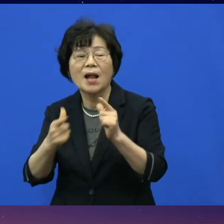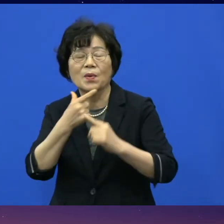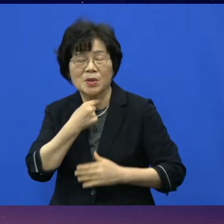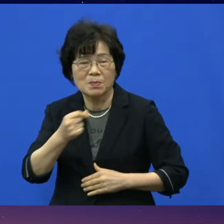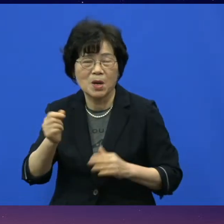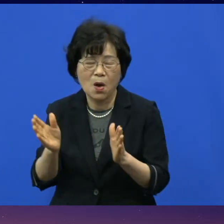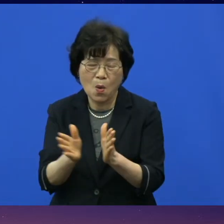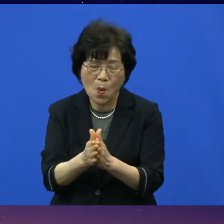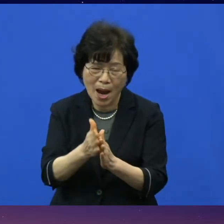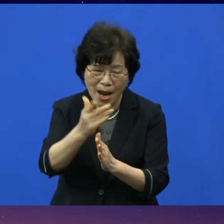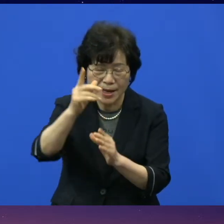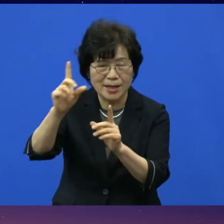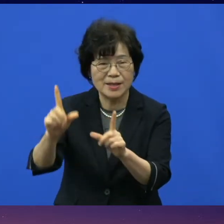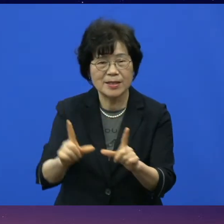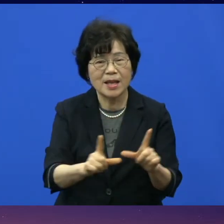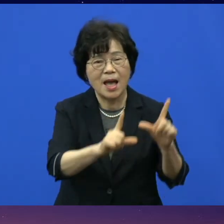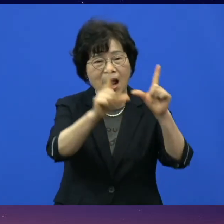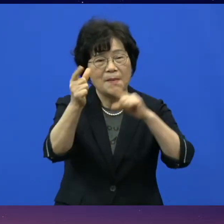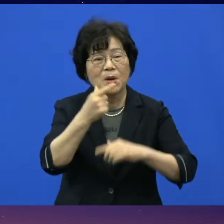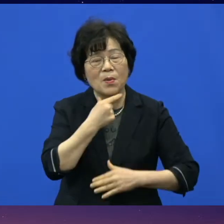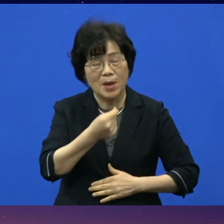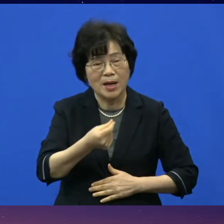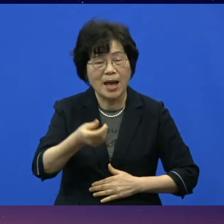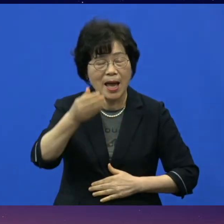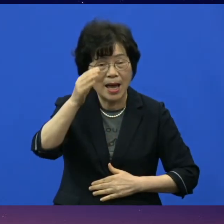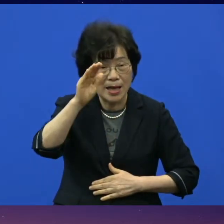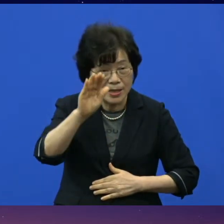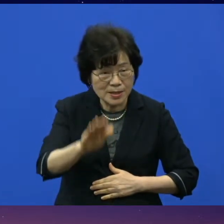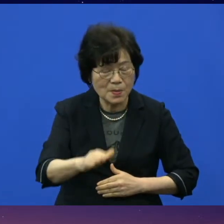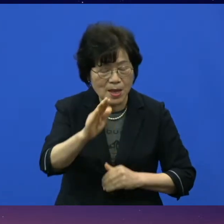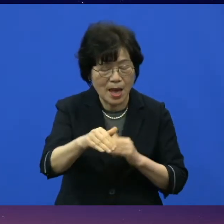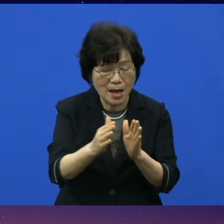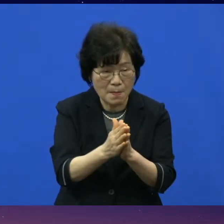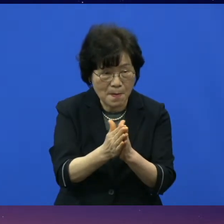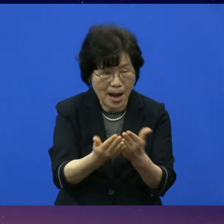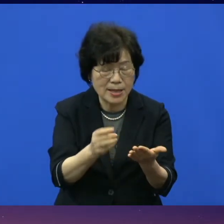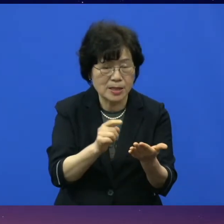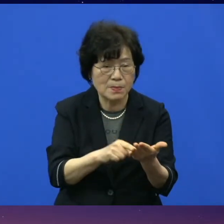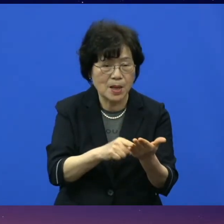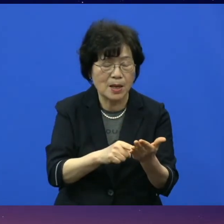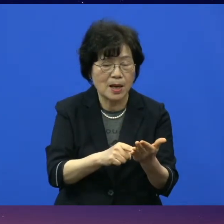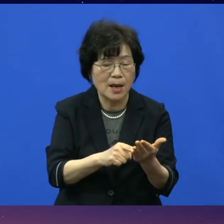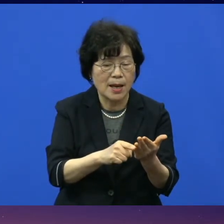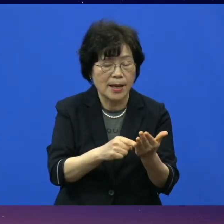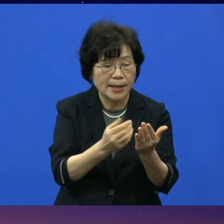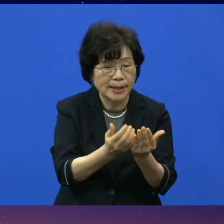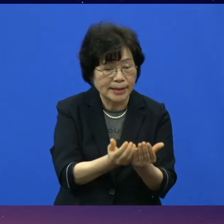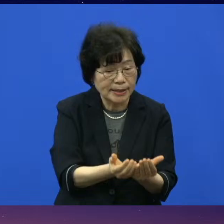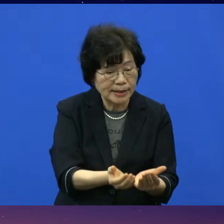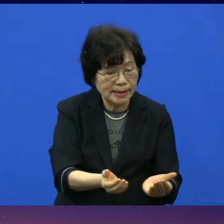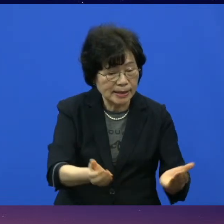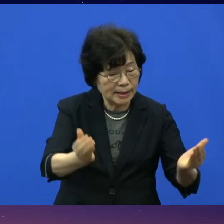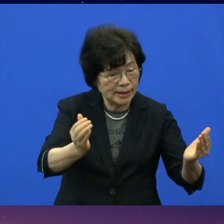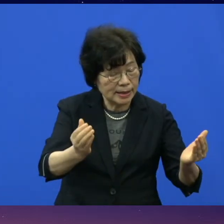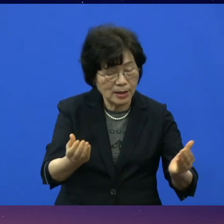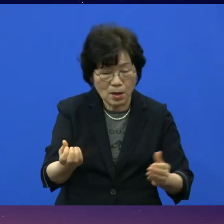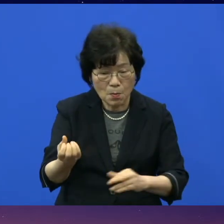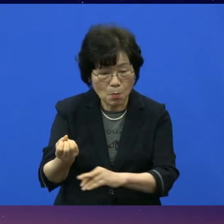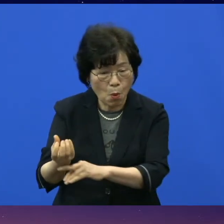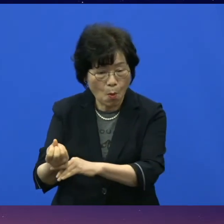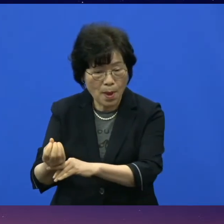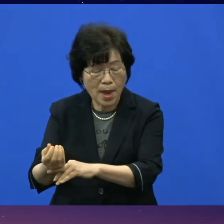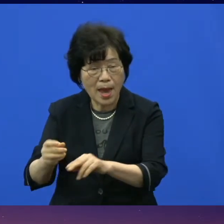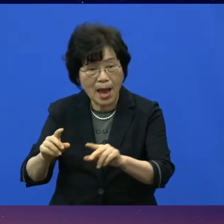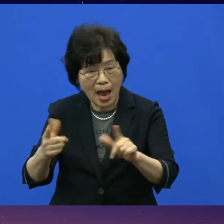거죠. 근데 여러분, 성경적 관점에 우리는 눈을 떠야 돼. 우리는 그릇이 보배냐 아니냐를 따지는 거예요. 그러나